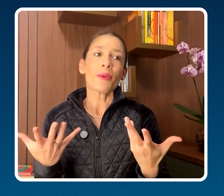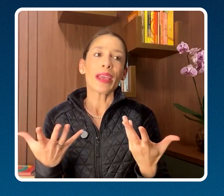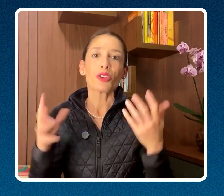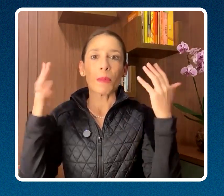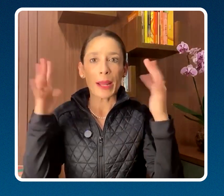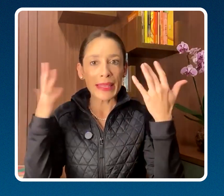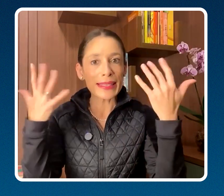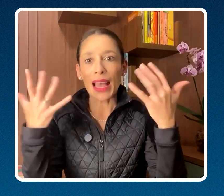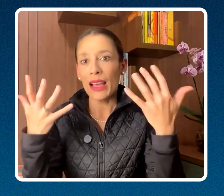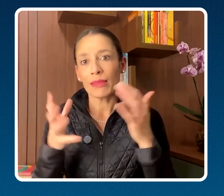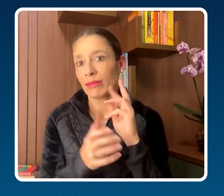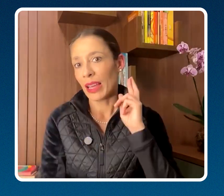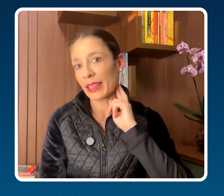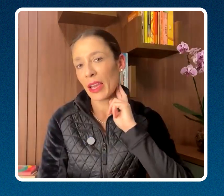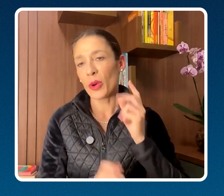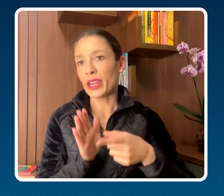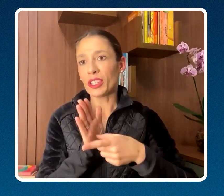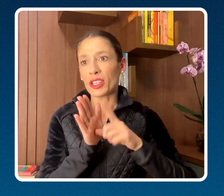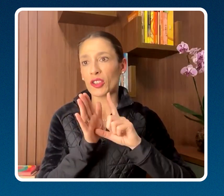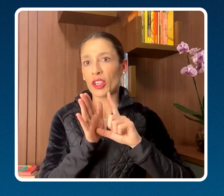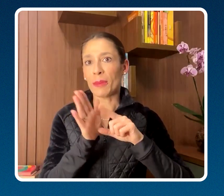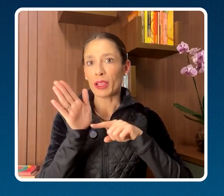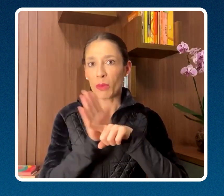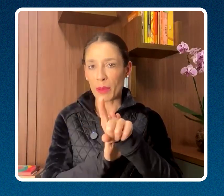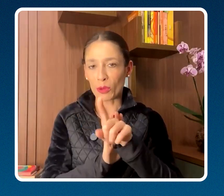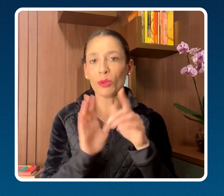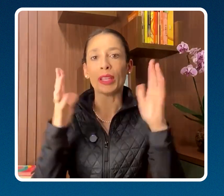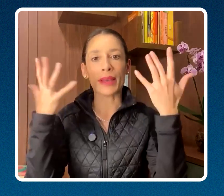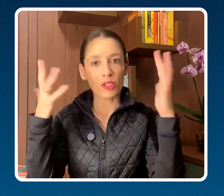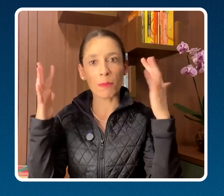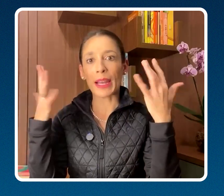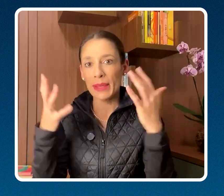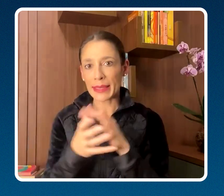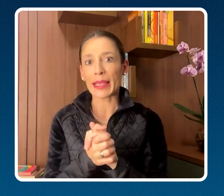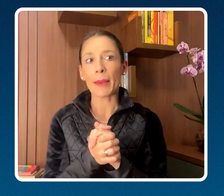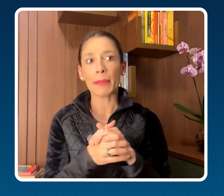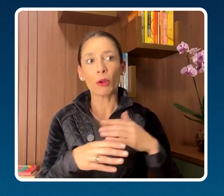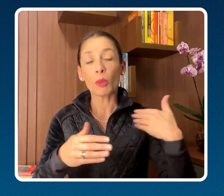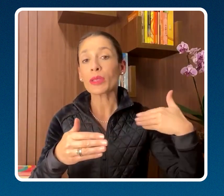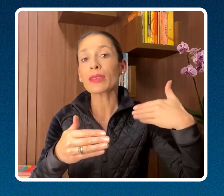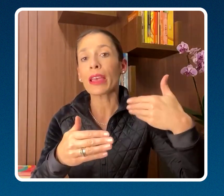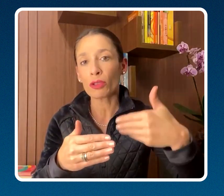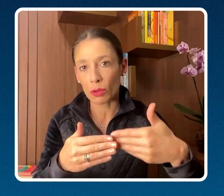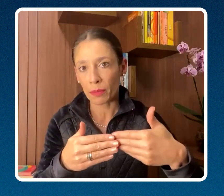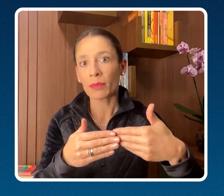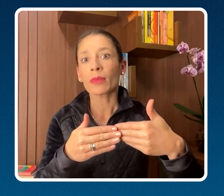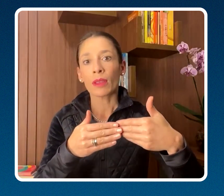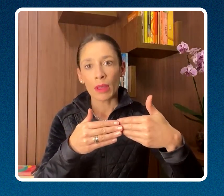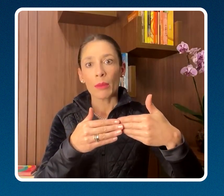Então, eu quero começar, Raquel, antes de mais uma pergunta, mas te parabenizar pelo